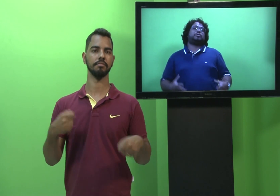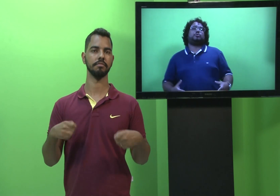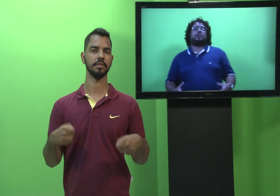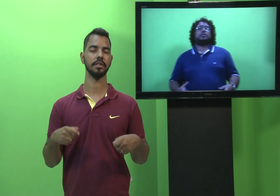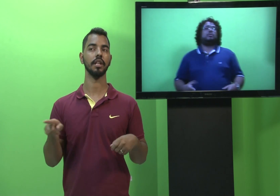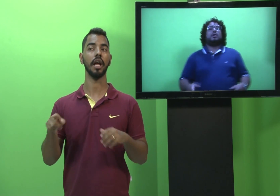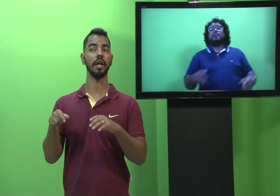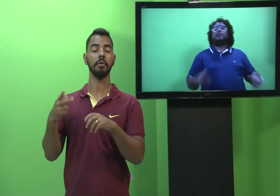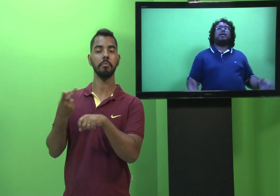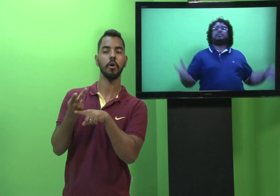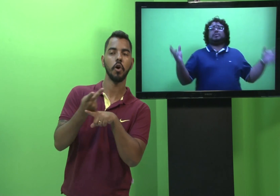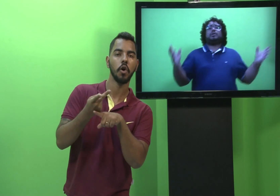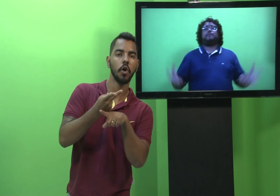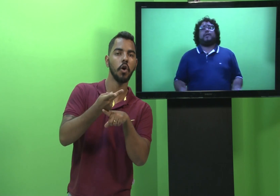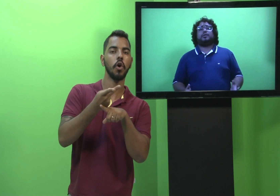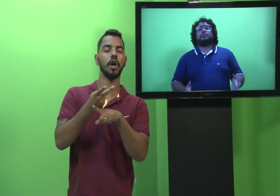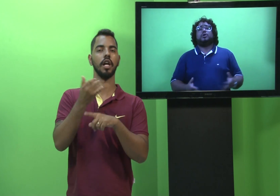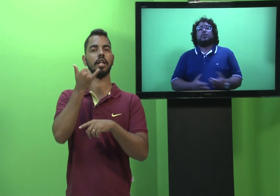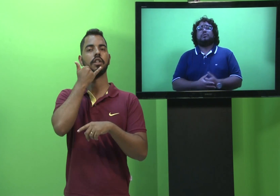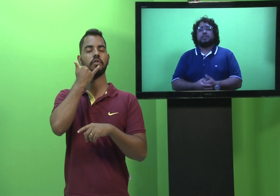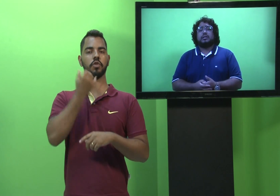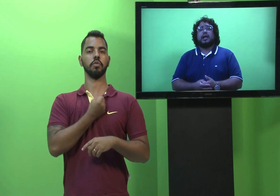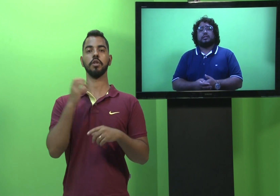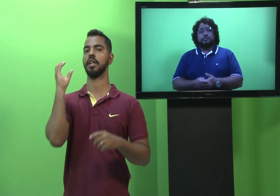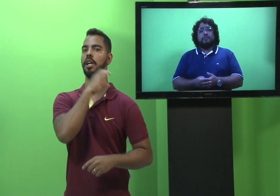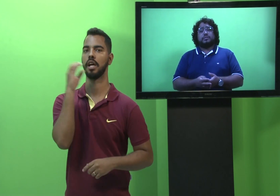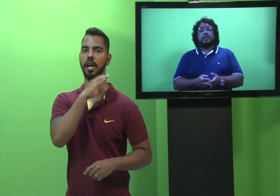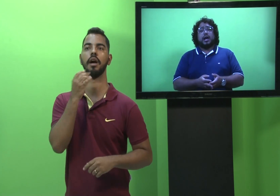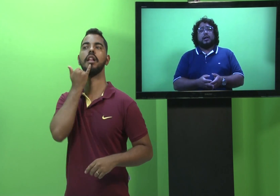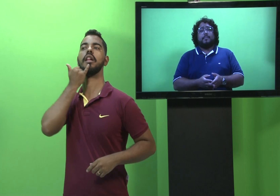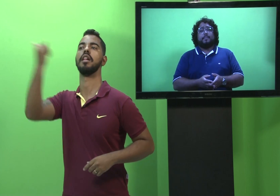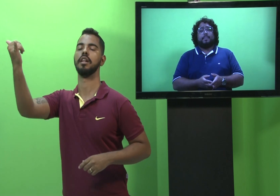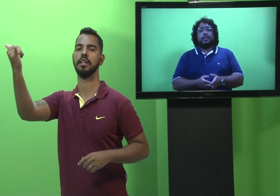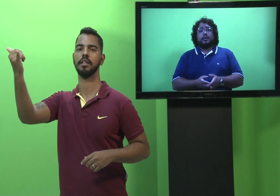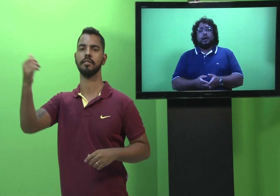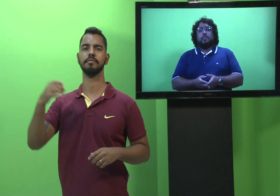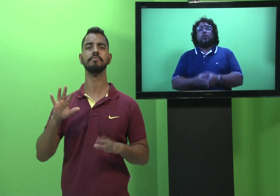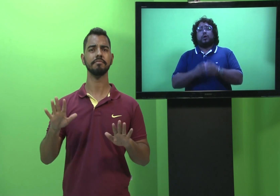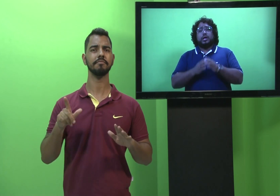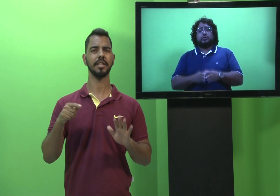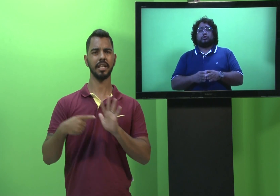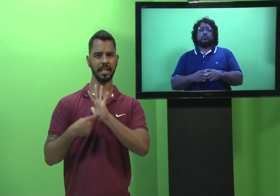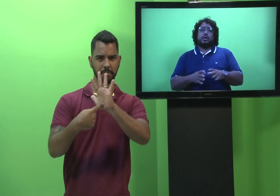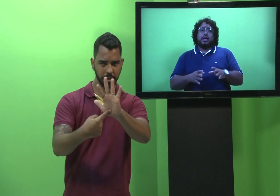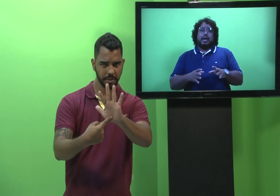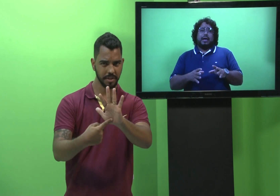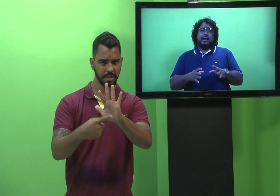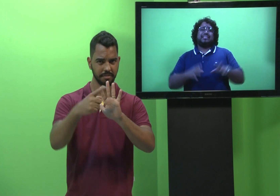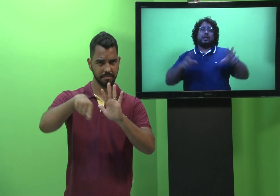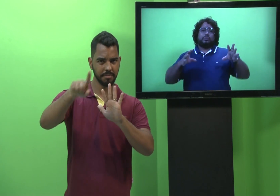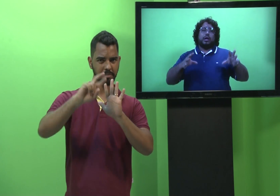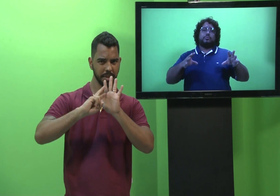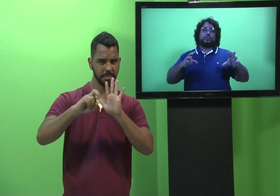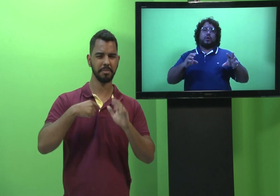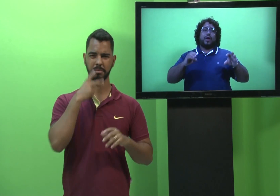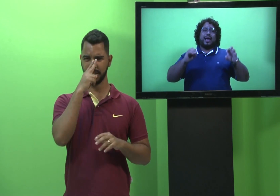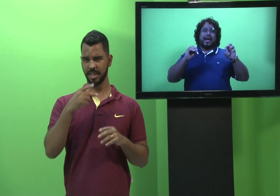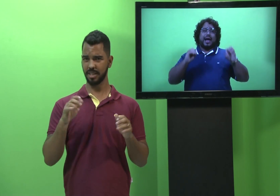a situação, mas não é assim tão fácil quando se trata de vivenciá-la. Por isso, ressaltamos que o